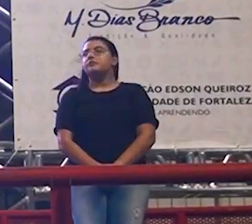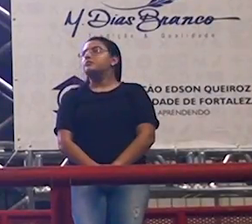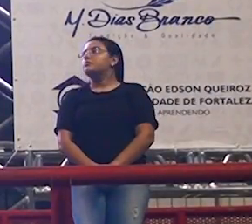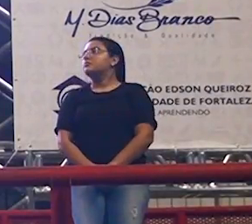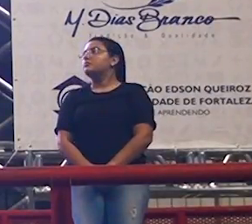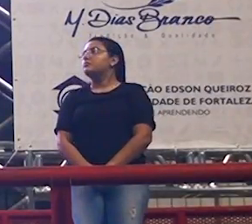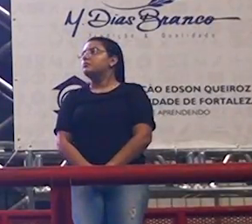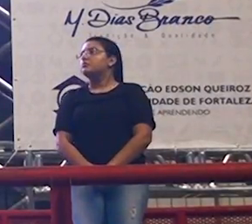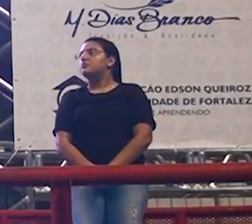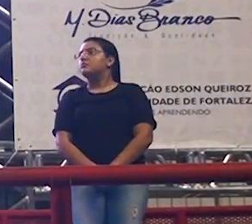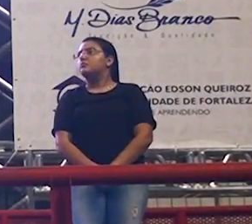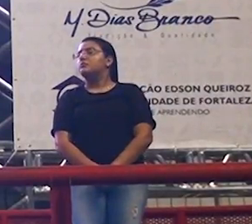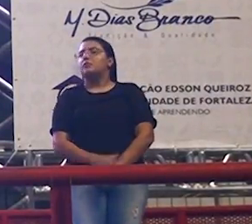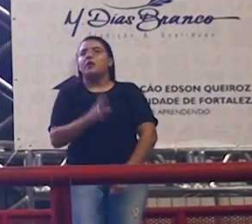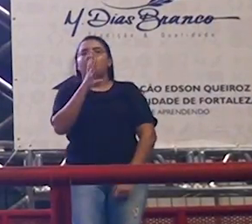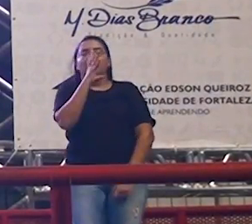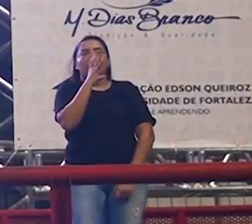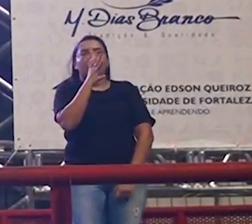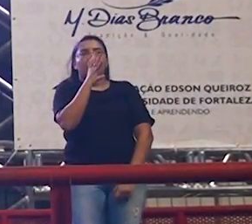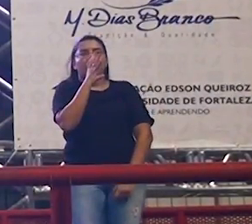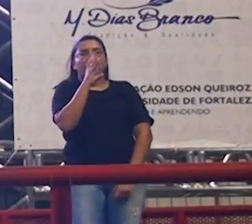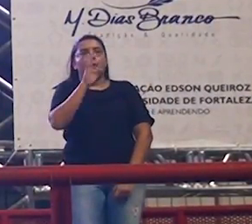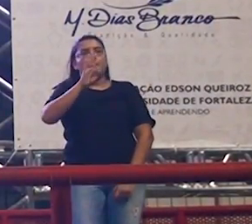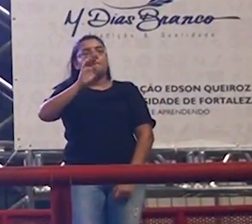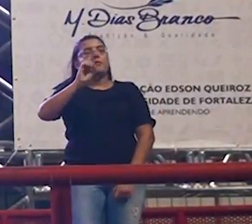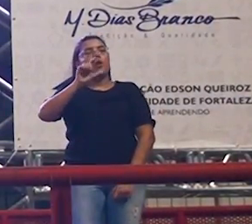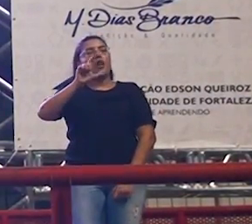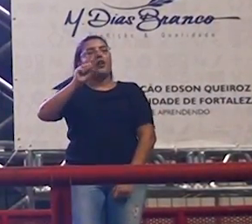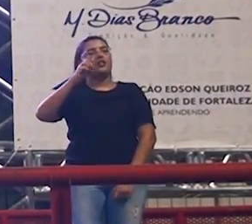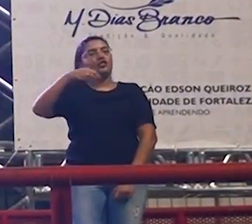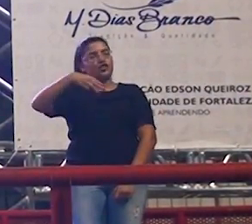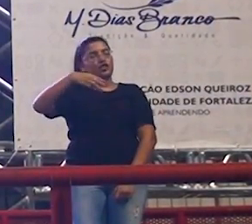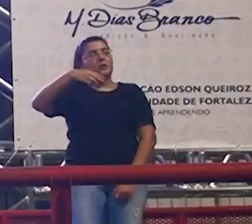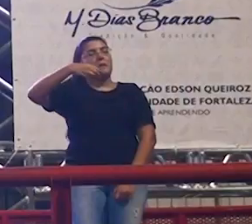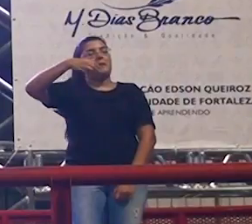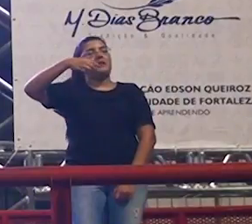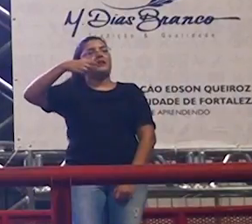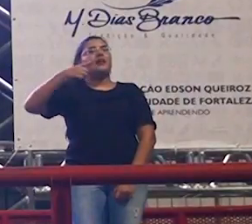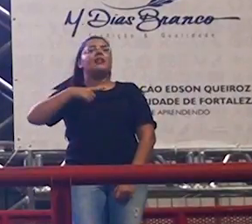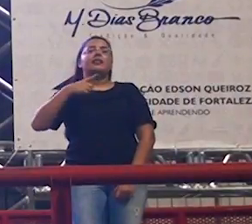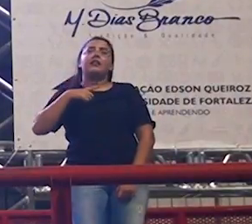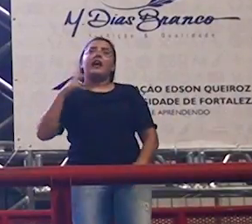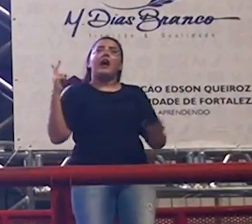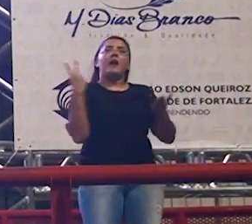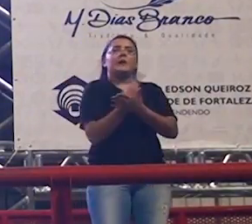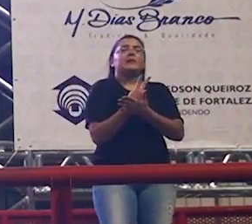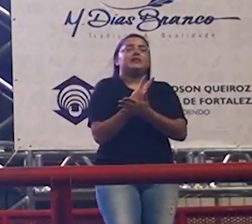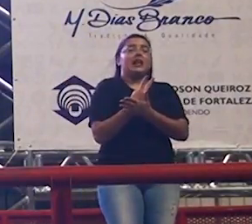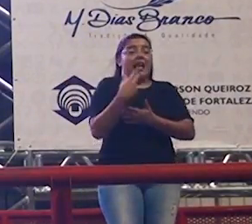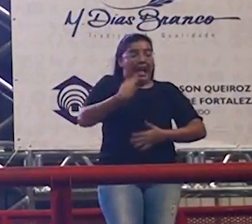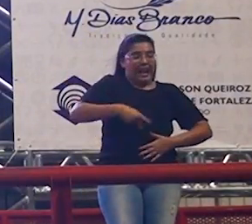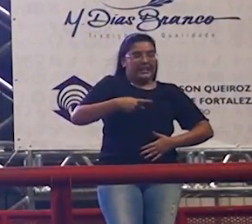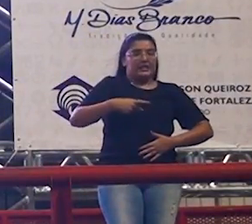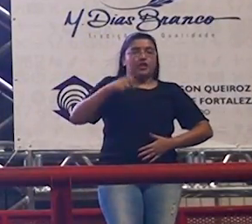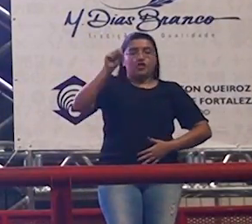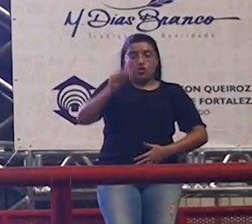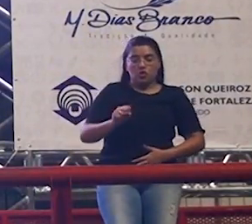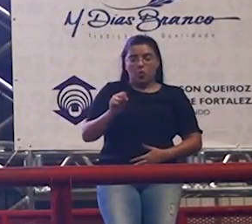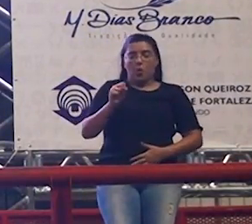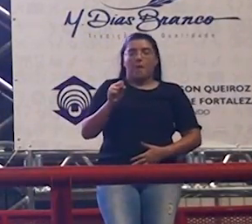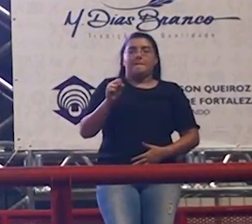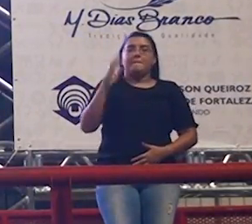pessoal. Vocês não assistem o boletim de meteorologia não? Quando o cara diz, uma frente fria está chegando ao sul do Brasil,